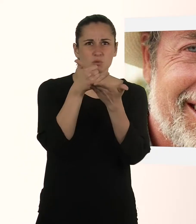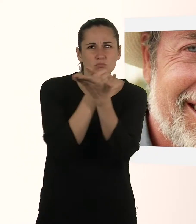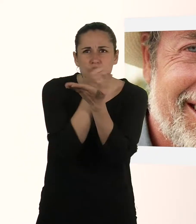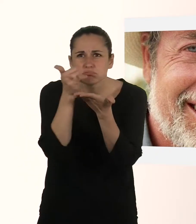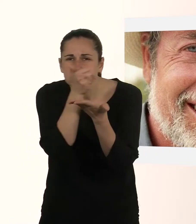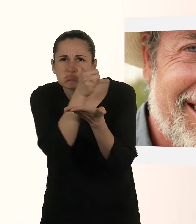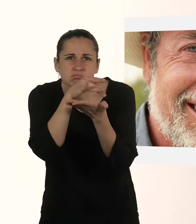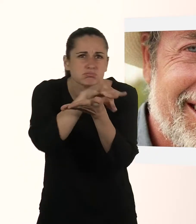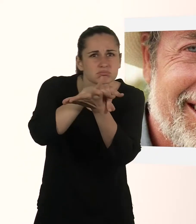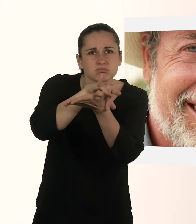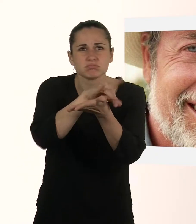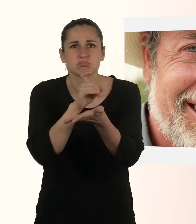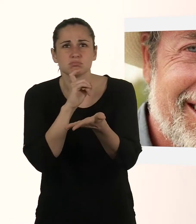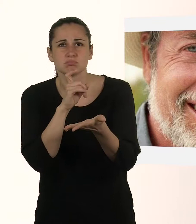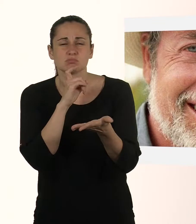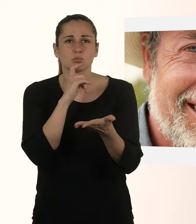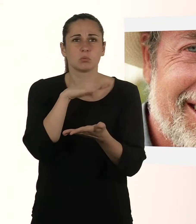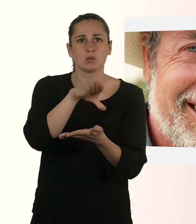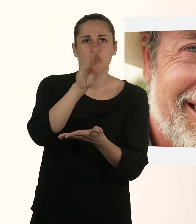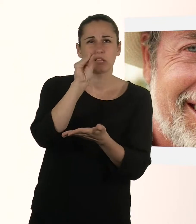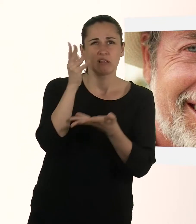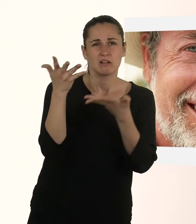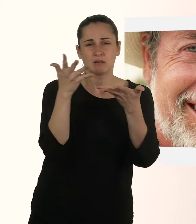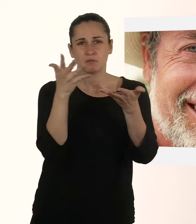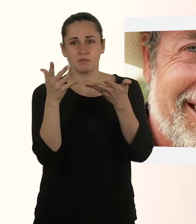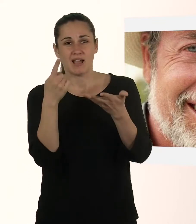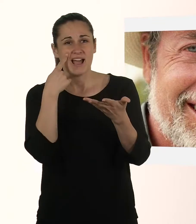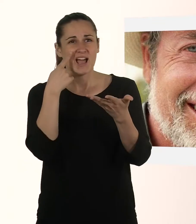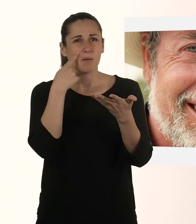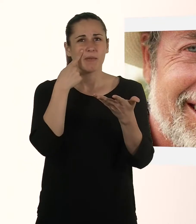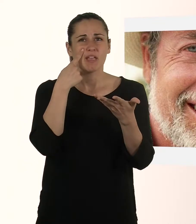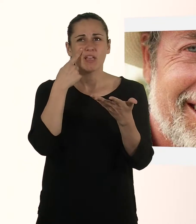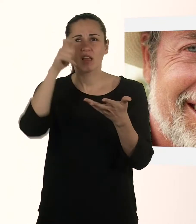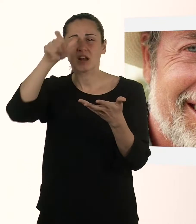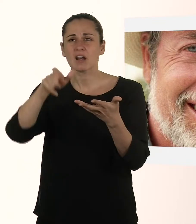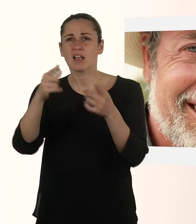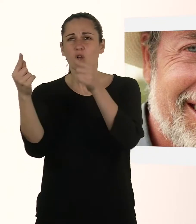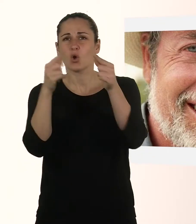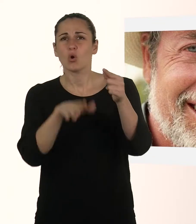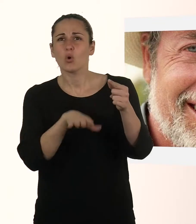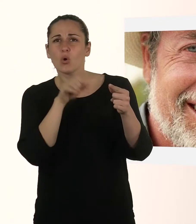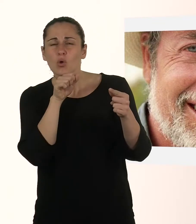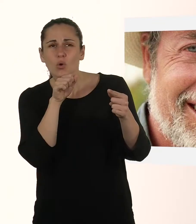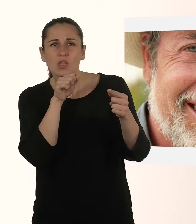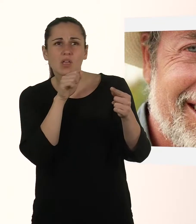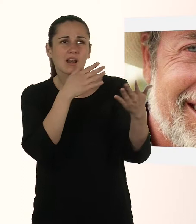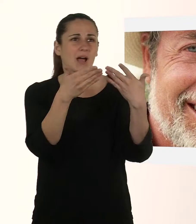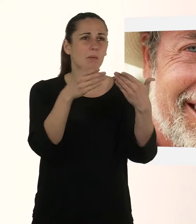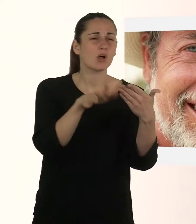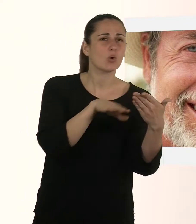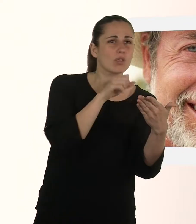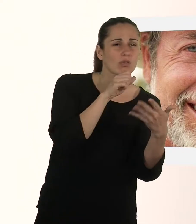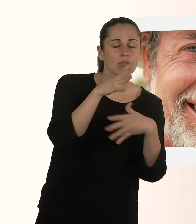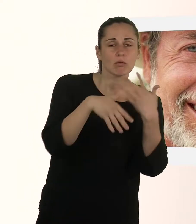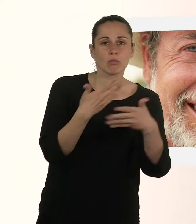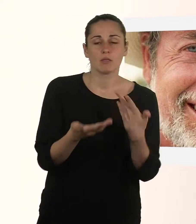poco leyendo entre líneas a ver con quién está conectando, con quién está discutiendo, con quién está hablando, ¿no? En sus